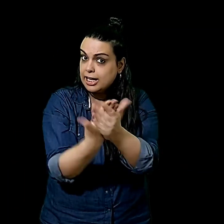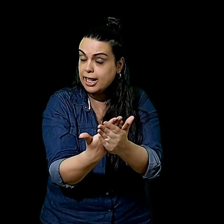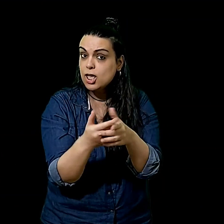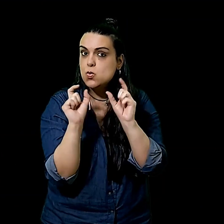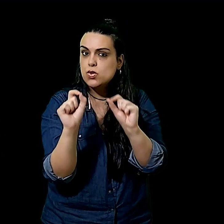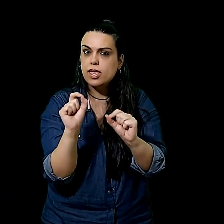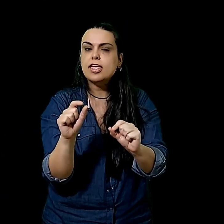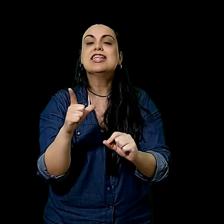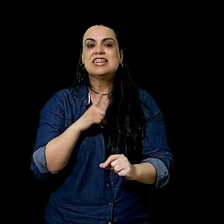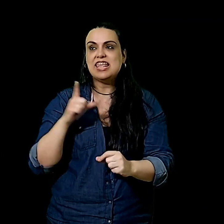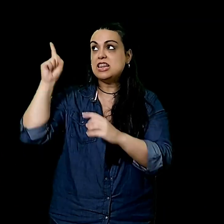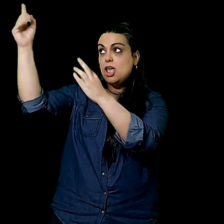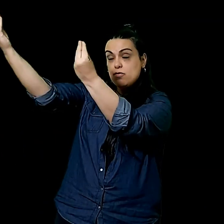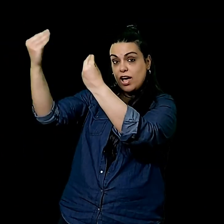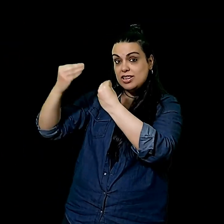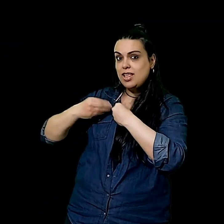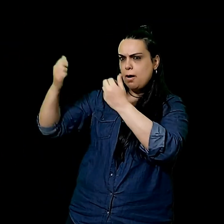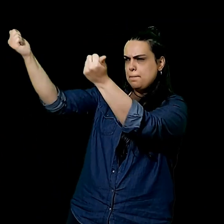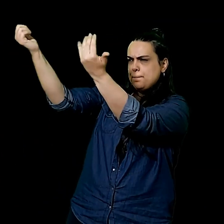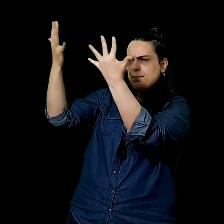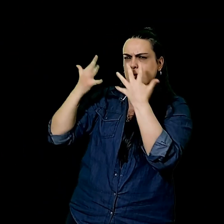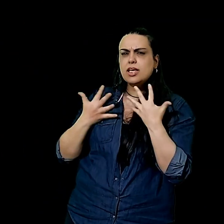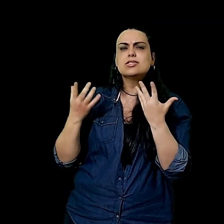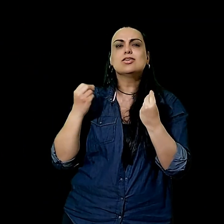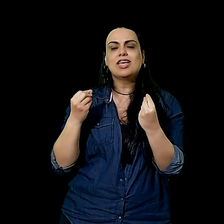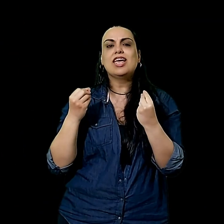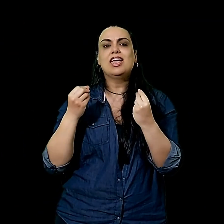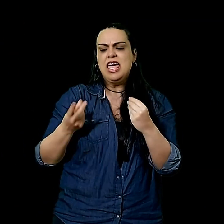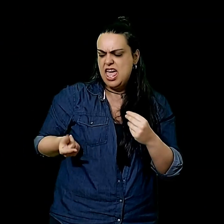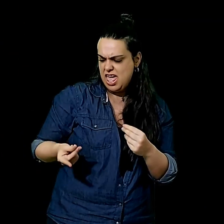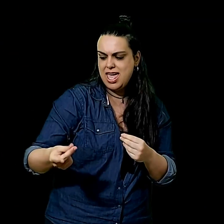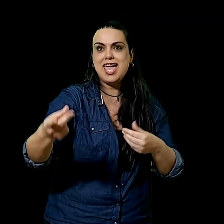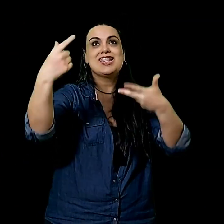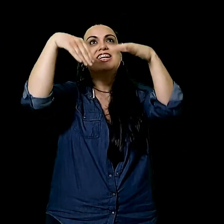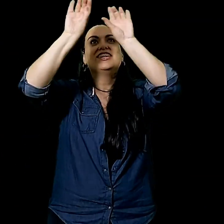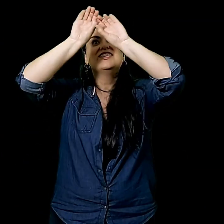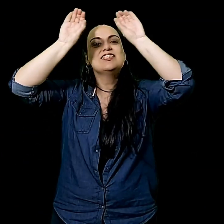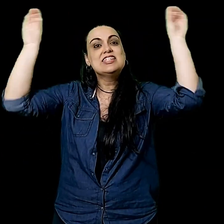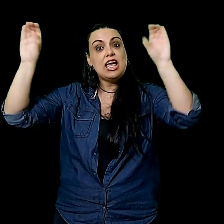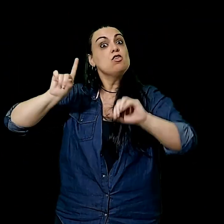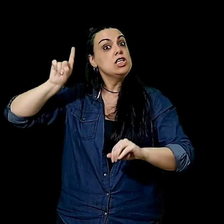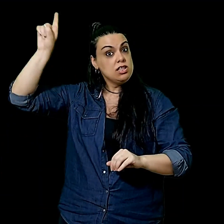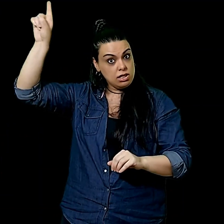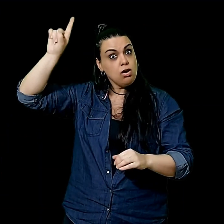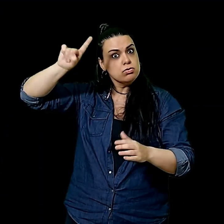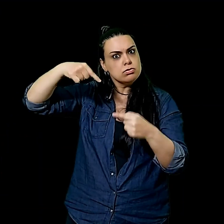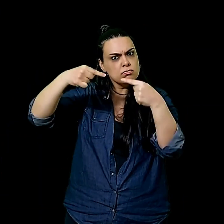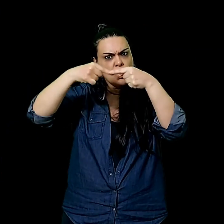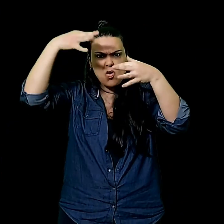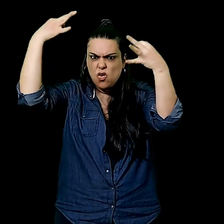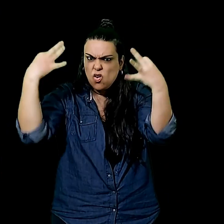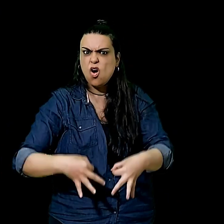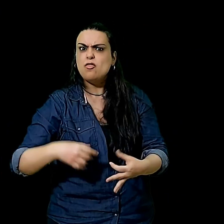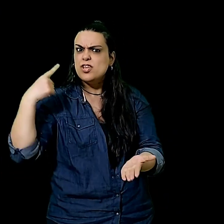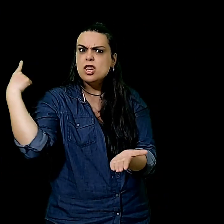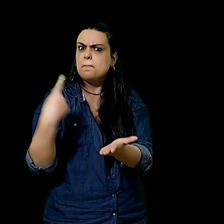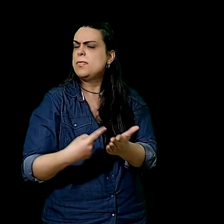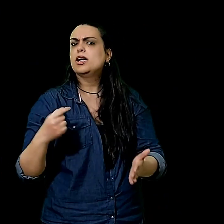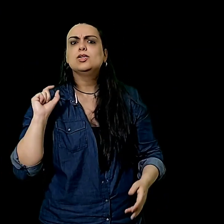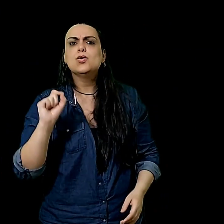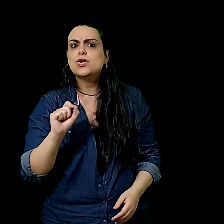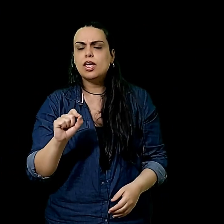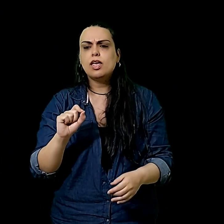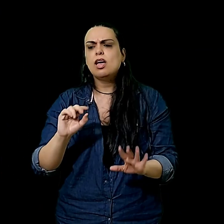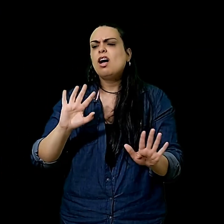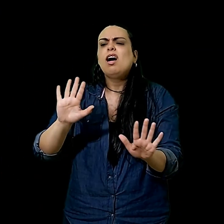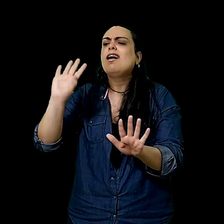que haverá uma recompensa para uma eternidade celestial. E dentro disso, Deus está confirmando aquilo que nós estamos ministrando nessa tarde.